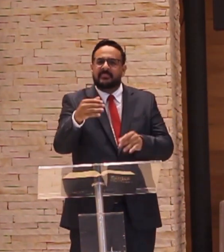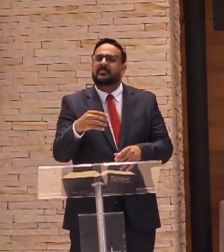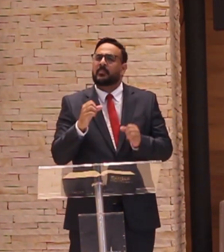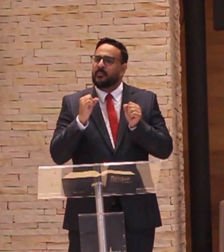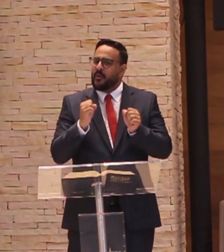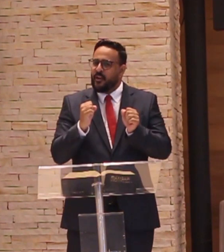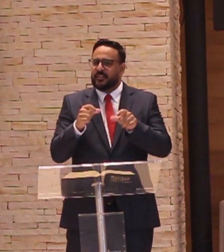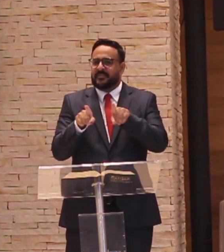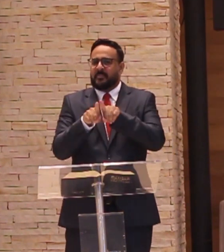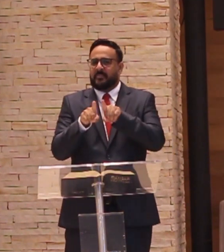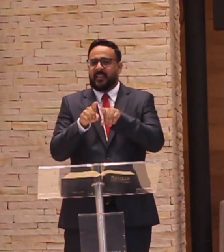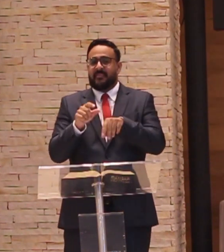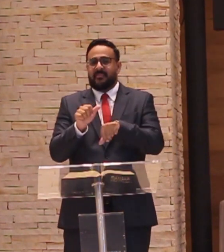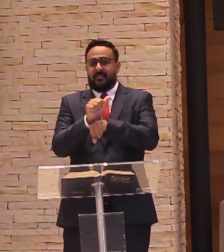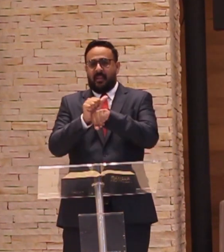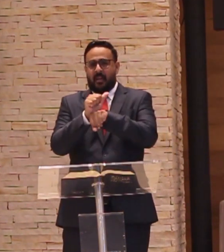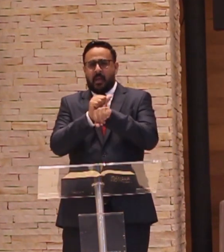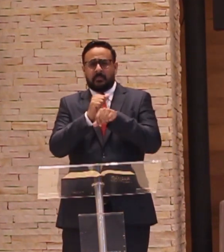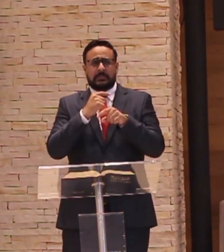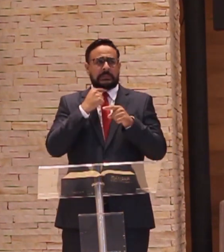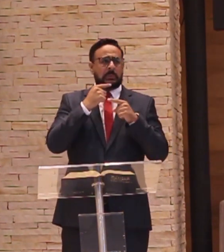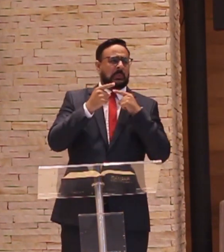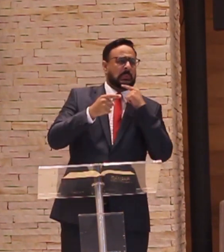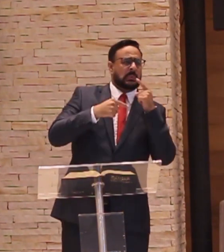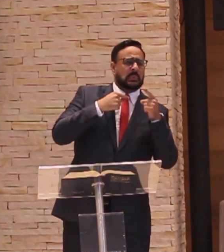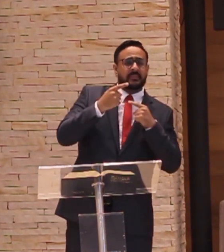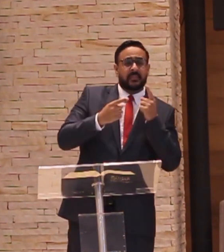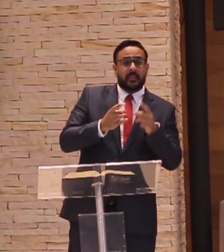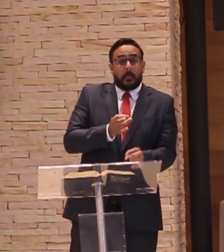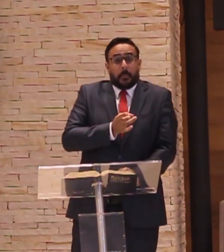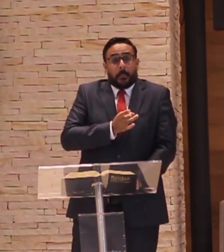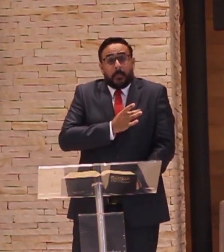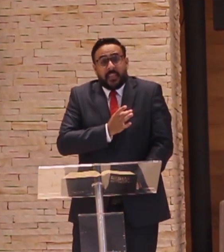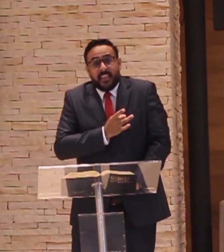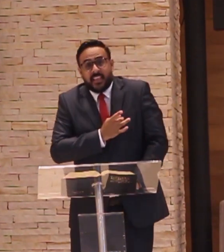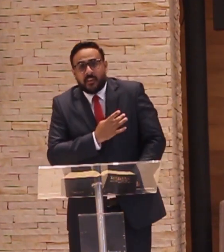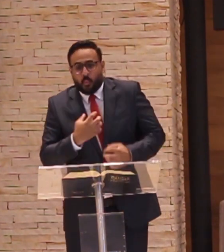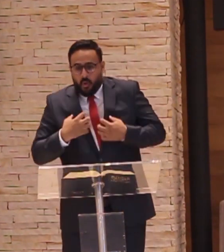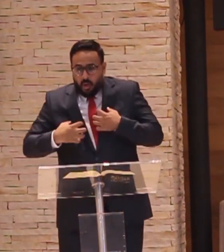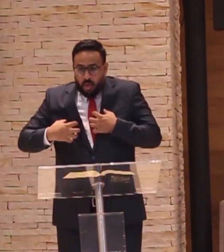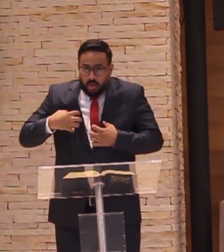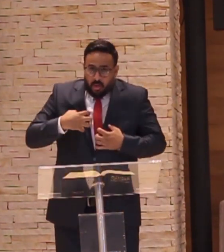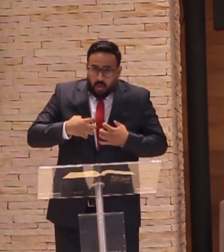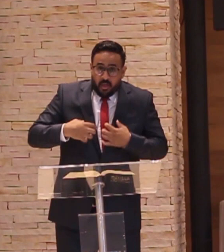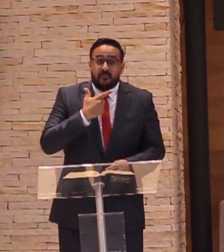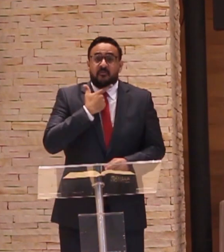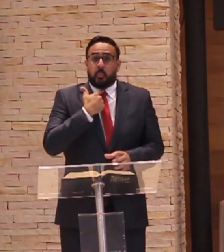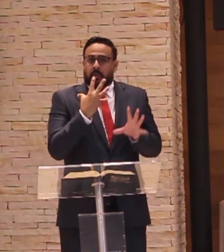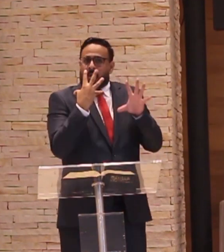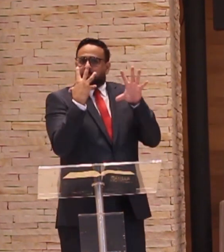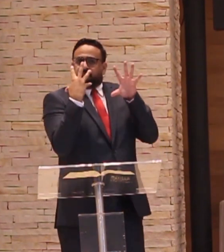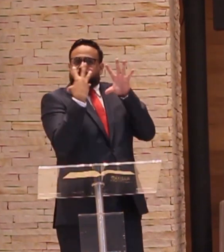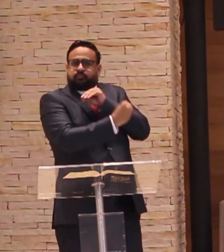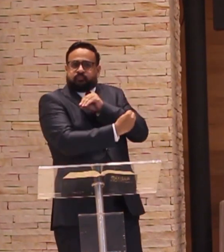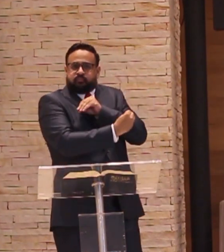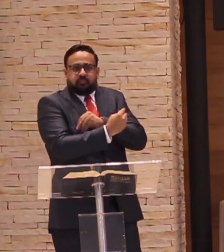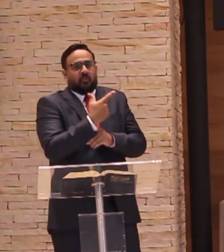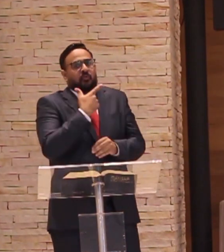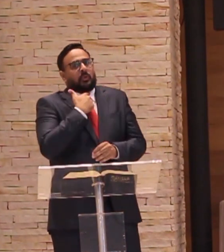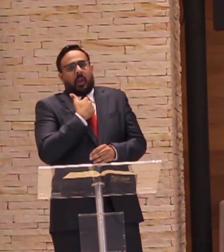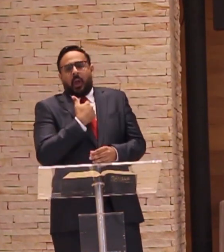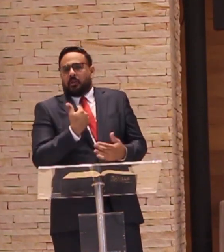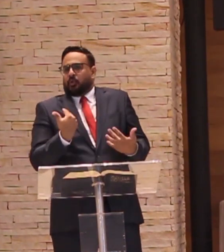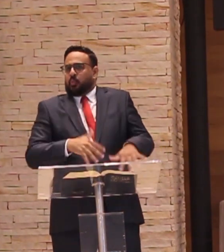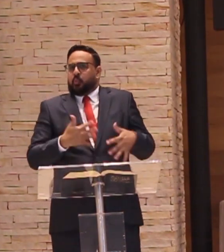a jornada, no meio do caminho, Abraão pode ter tido dúvida, ter ficado com medo, angustiado e